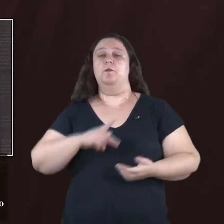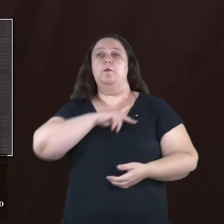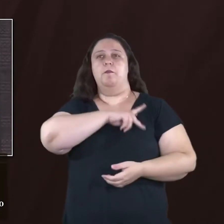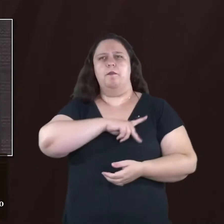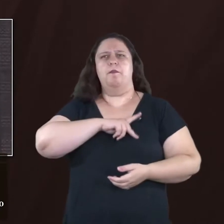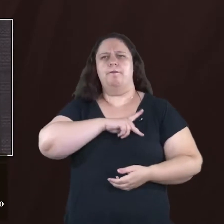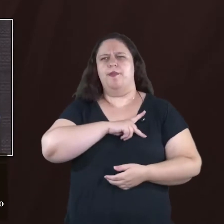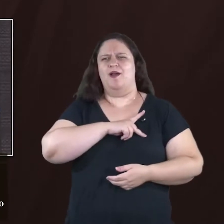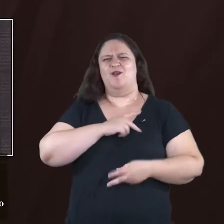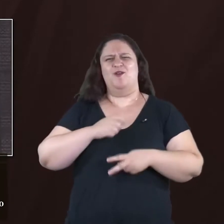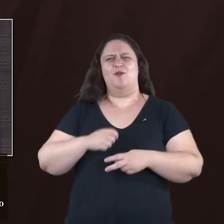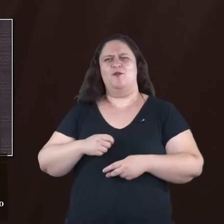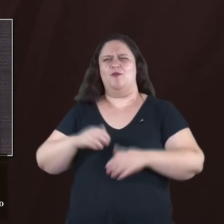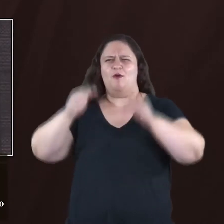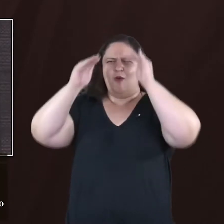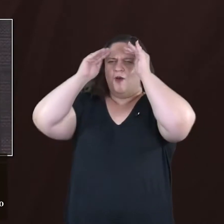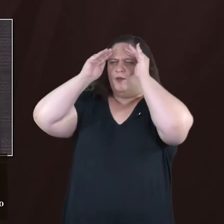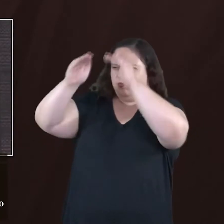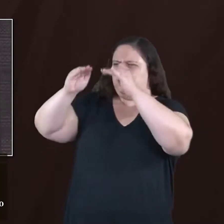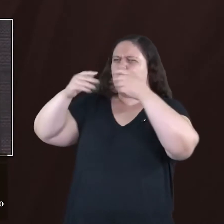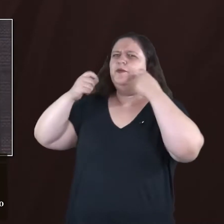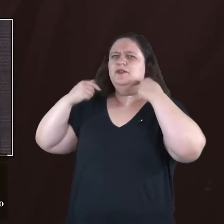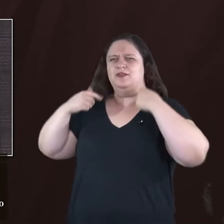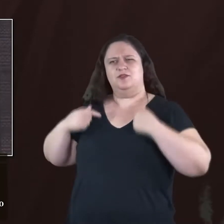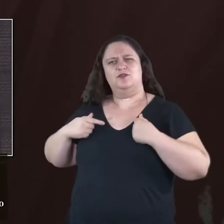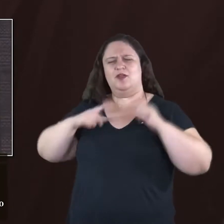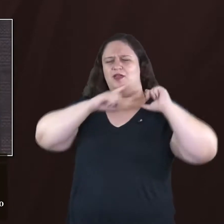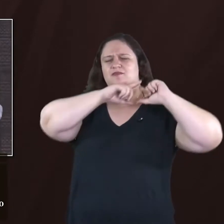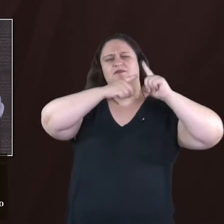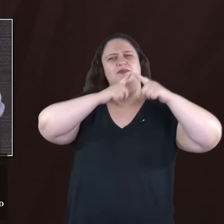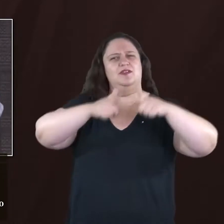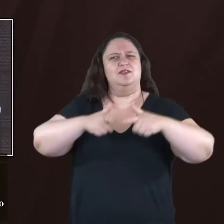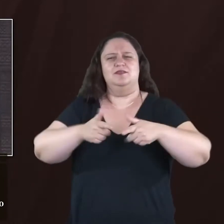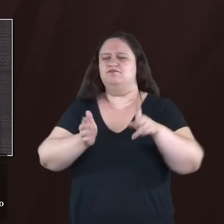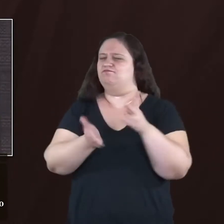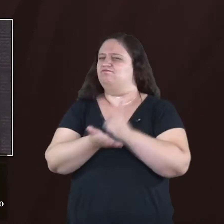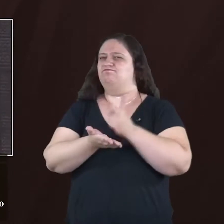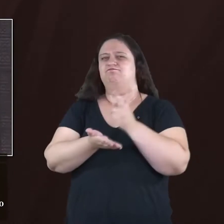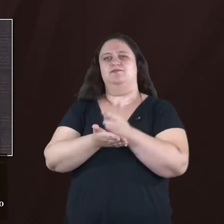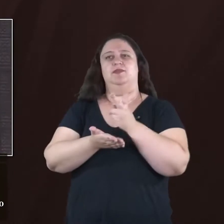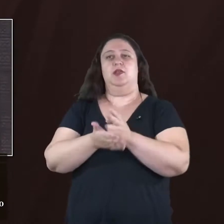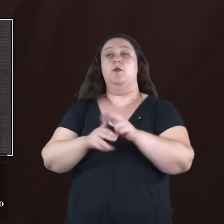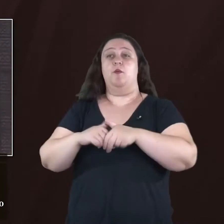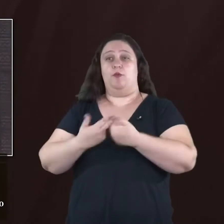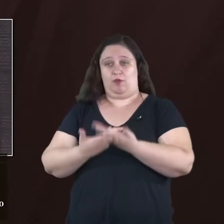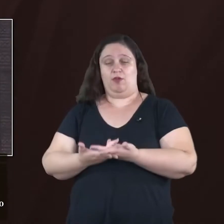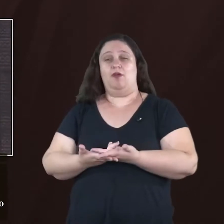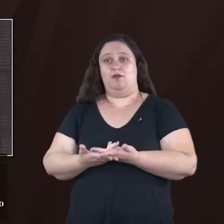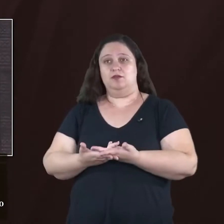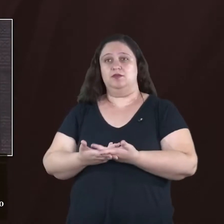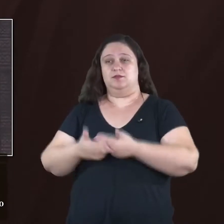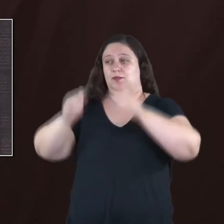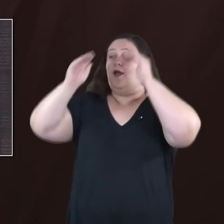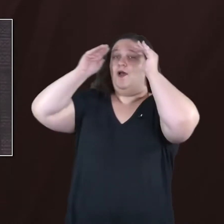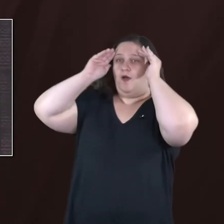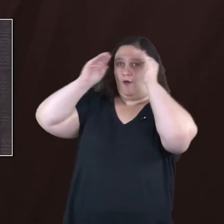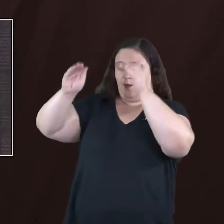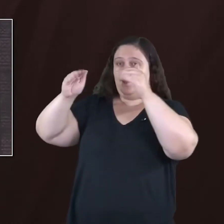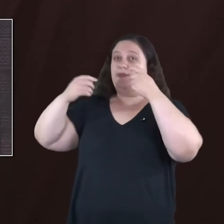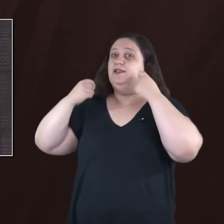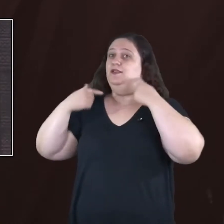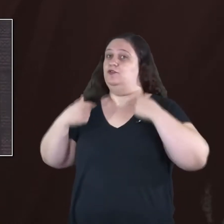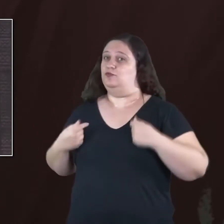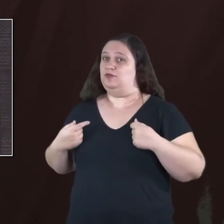pelo judaísmo, zeloso pela tradição de seus pais. Por causa desse zelo, que mais tarde diria em Romanos 11,